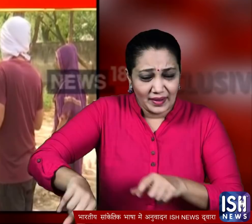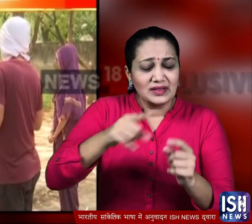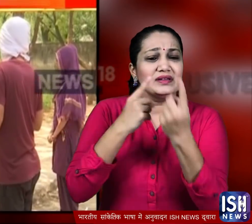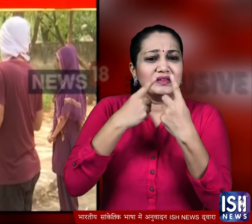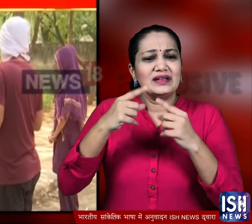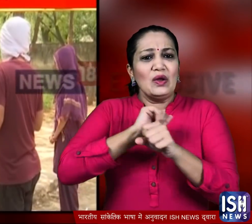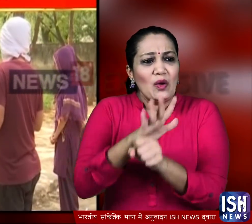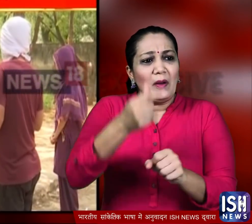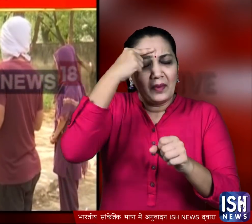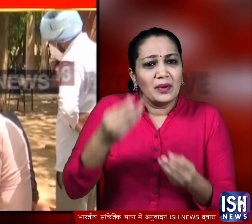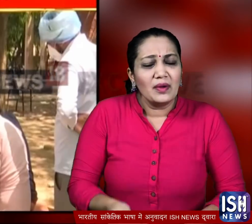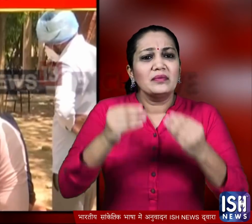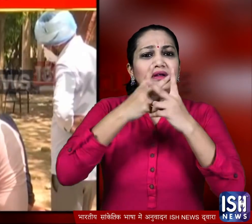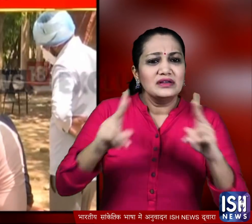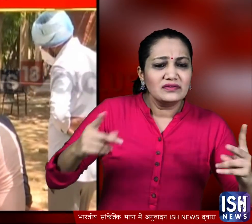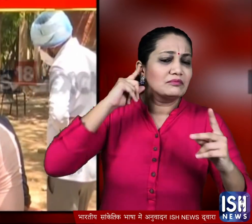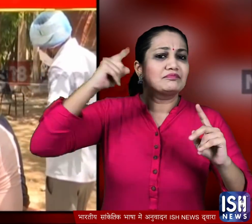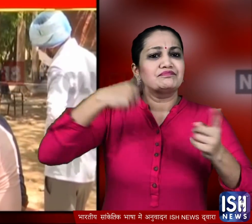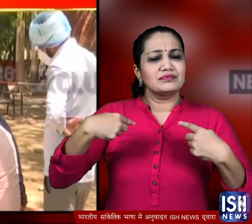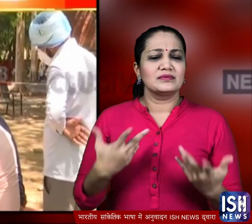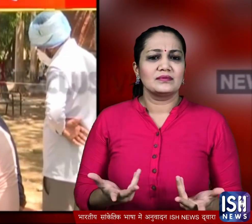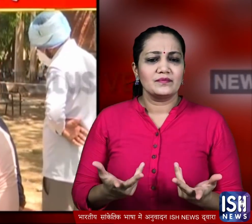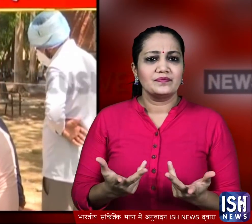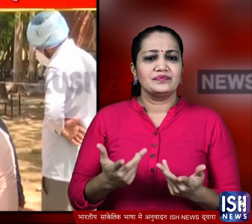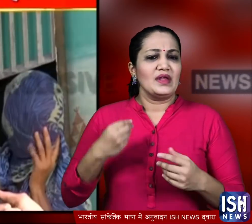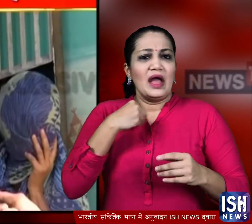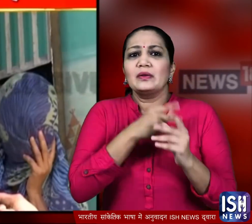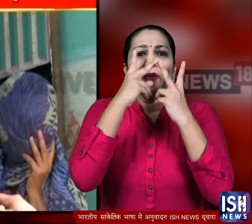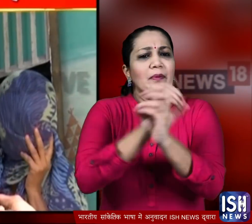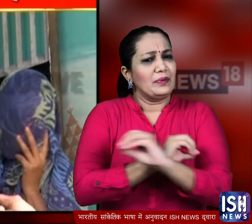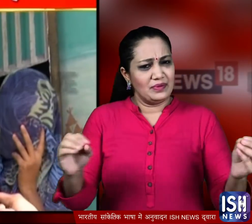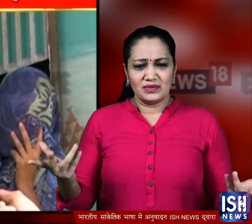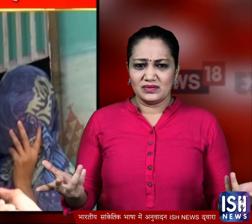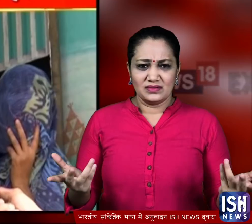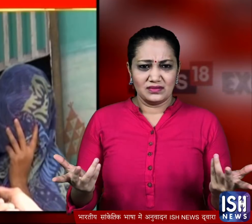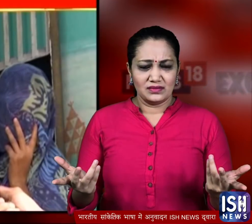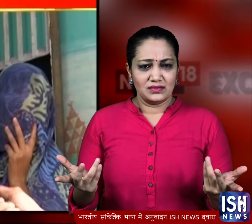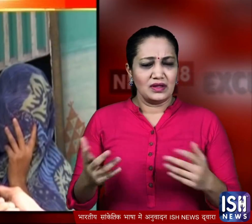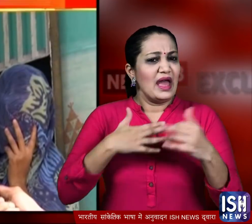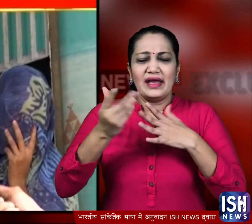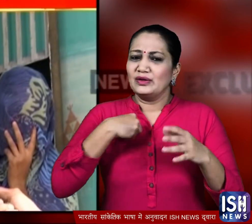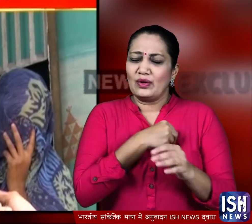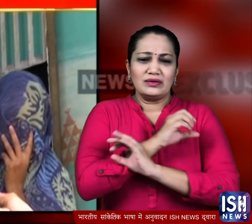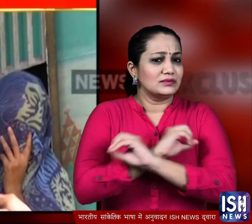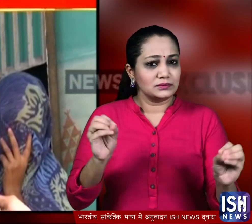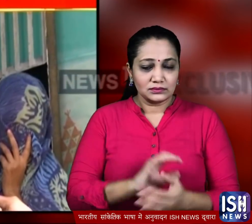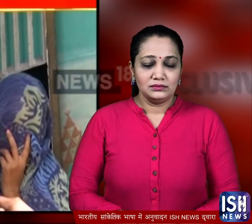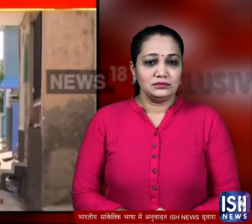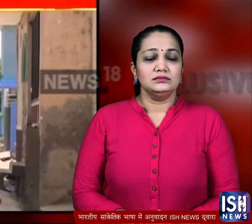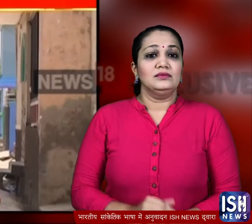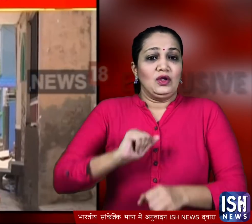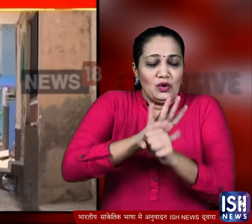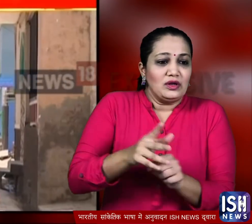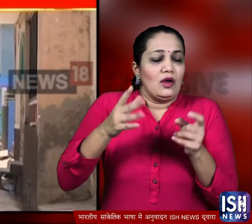लोगों का आरोप है कि कोरोना संकट के बाद उन्हें पूरी तरह अनदेखा कर दिया गया। हमने तो डॉक्टर नहीं देखे, यहाँ थे कोई डॉक्टर ना आ रहा